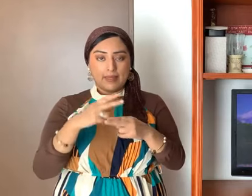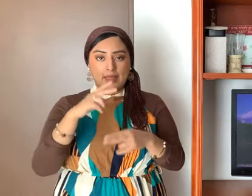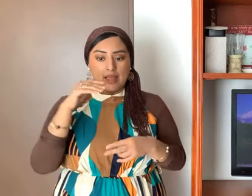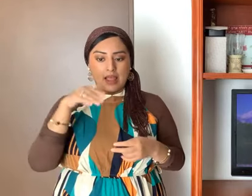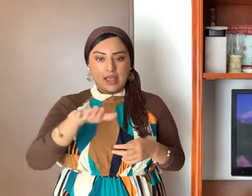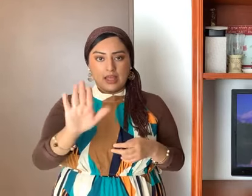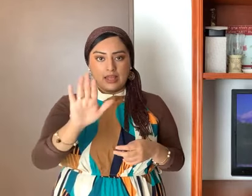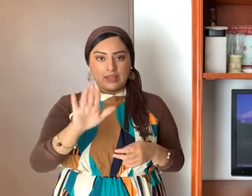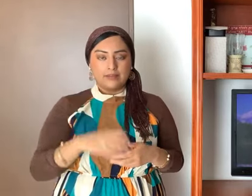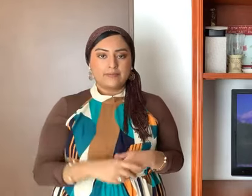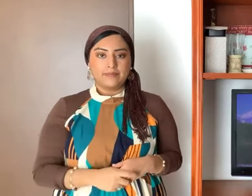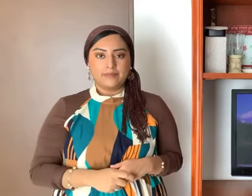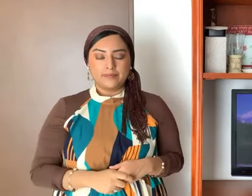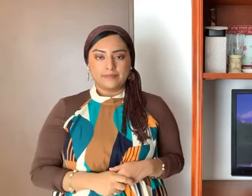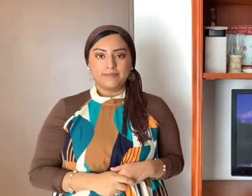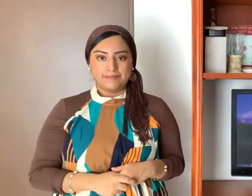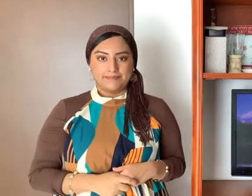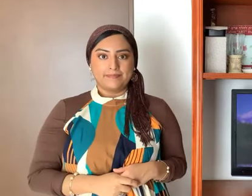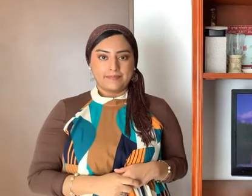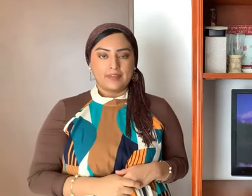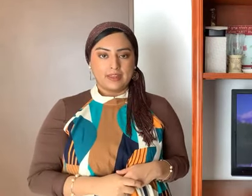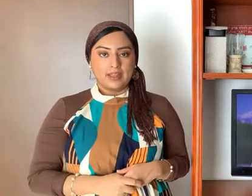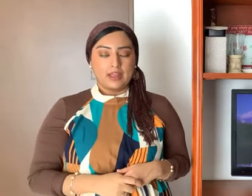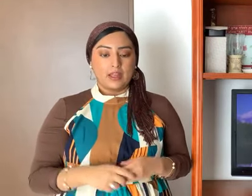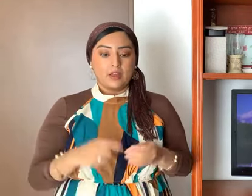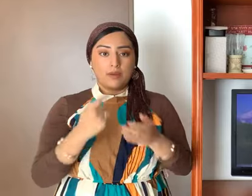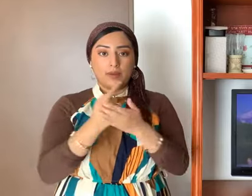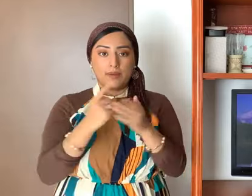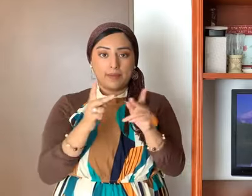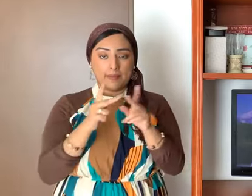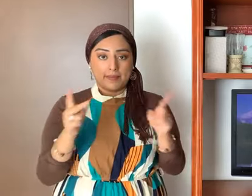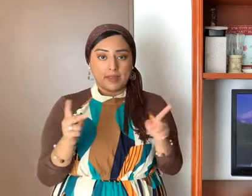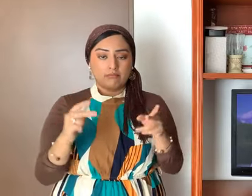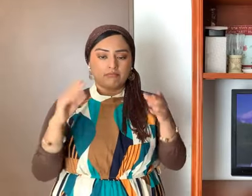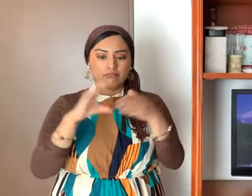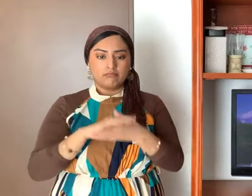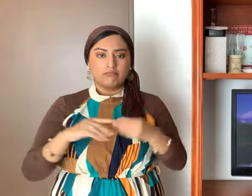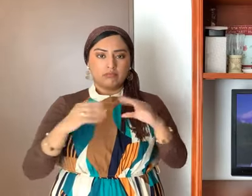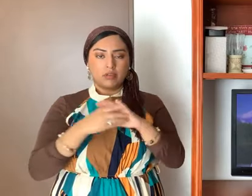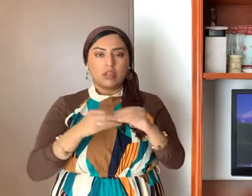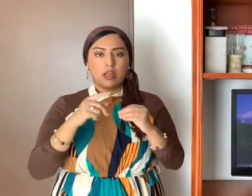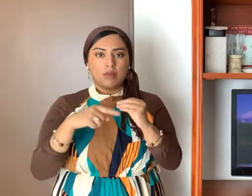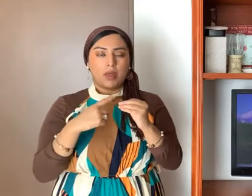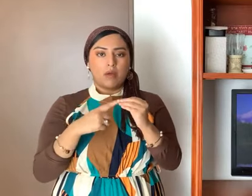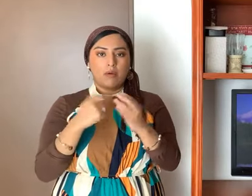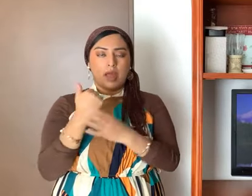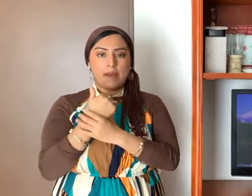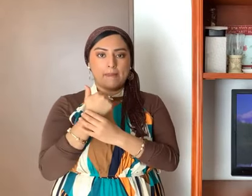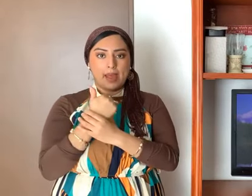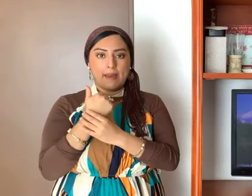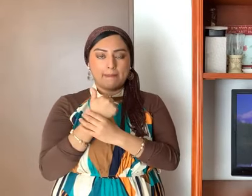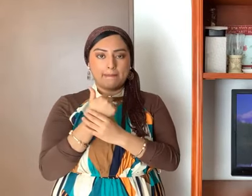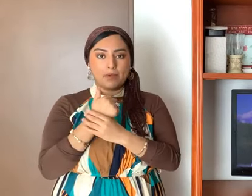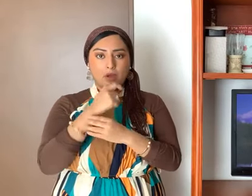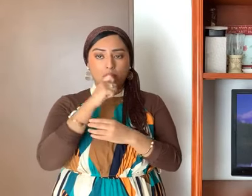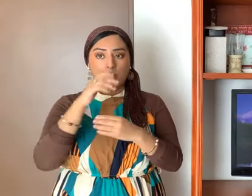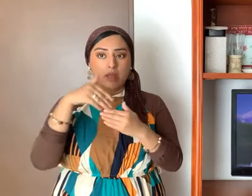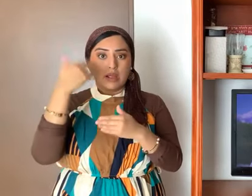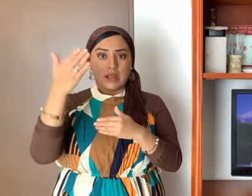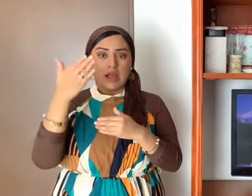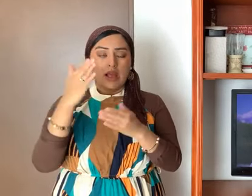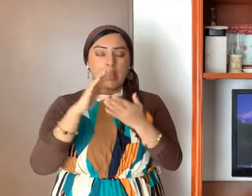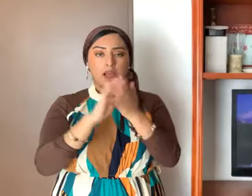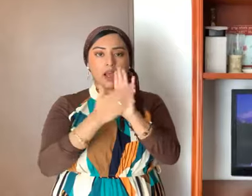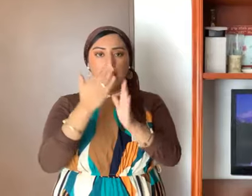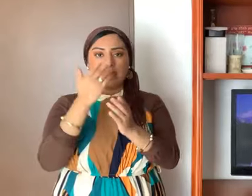Lech Lecha. ¿Sí? En esta parashá, en esta porción, se habla de Abraham, quien sería después